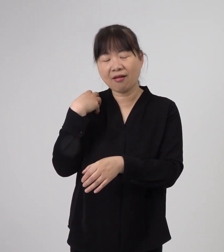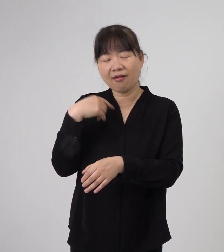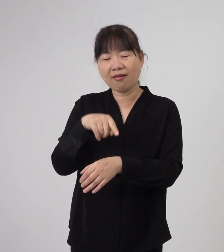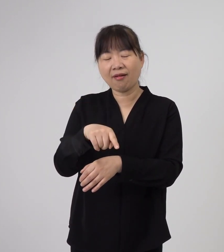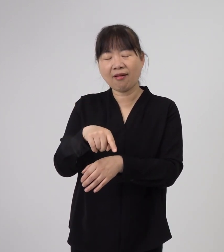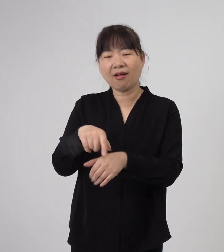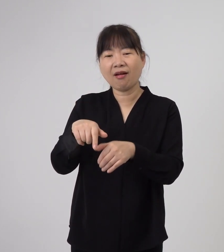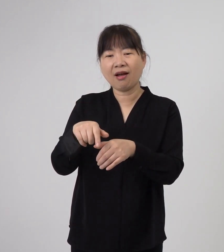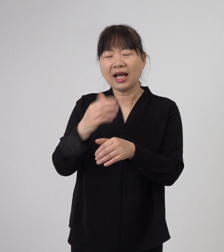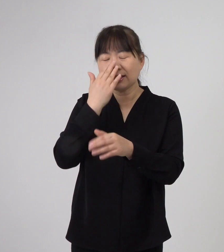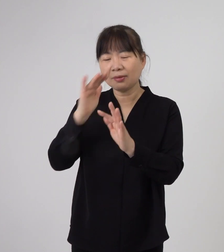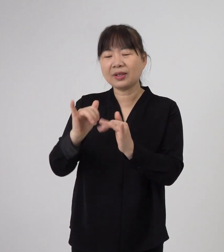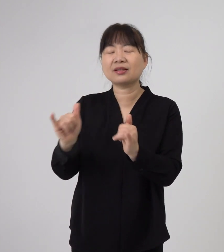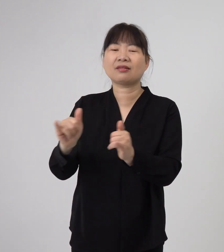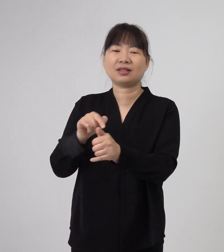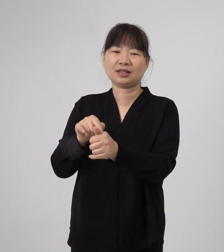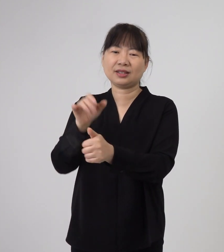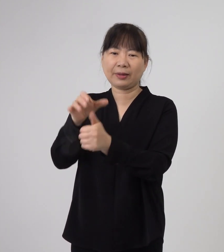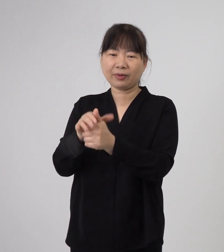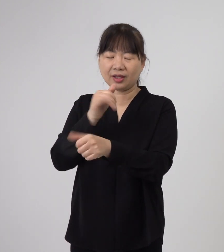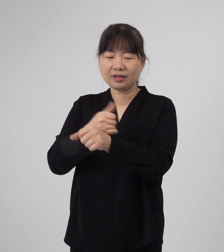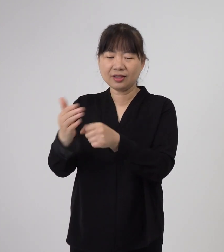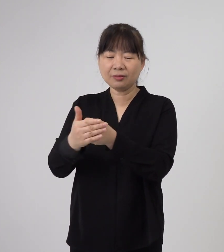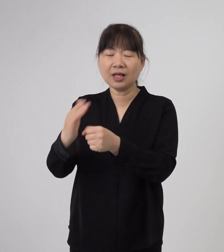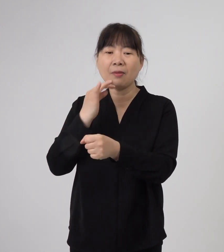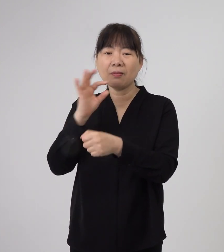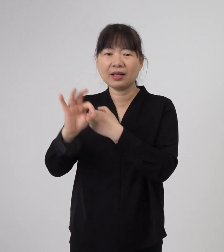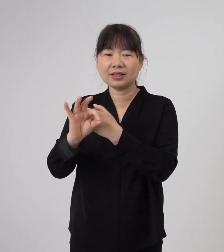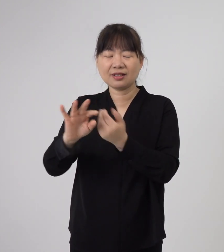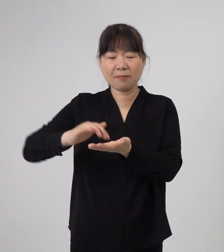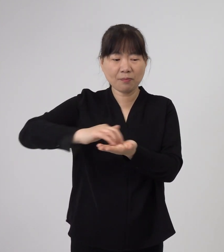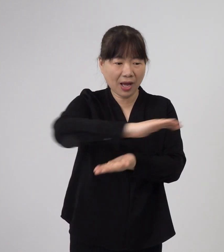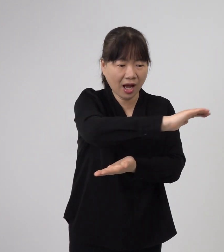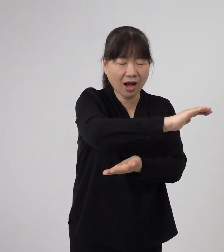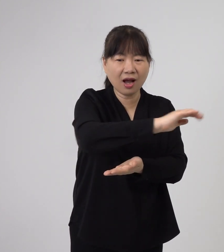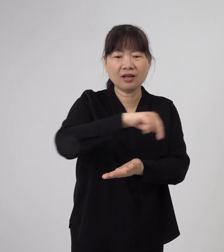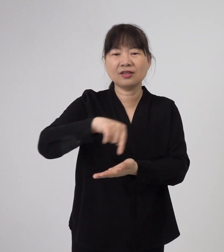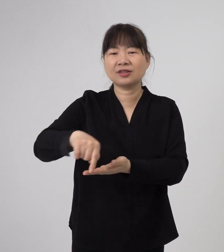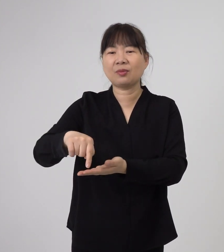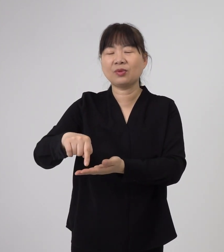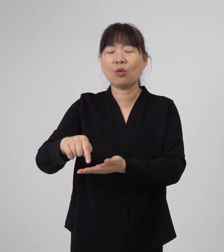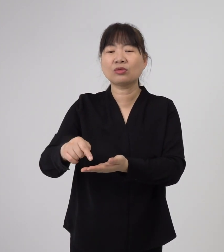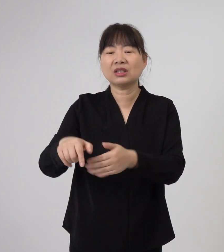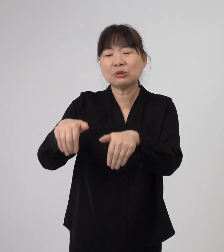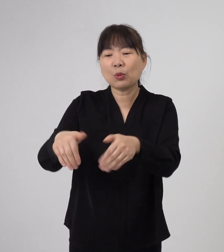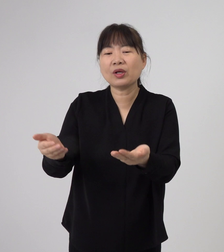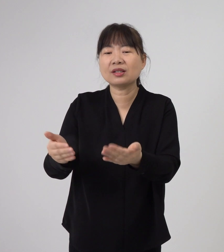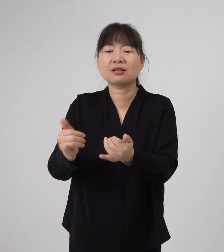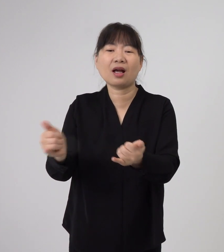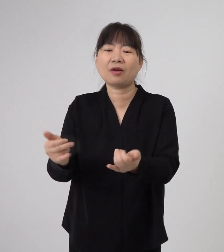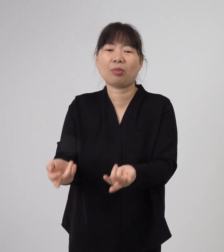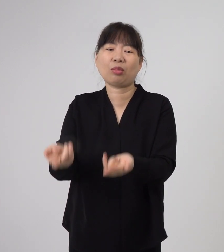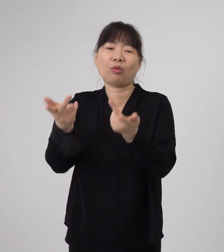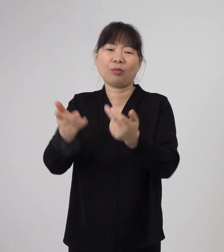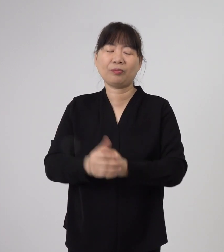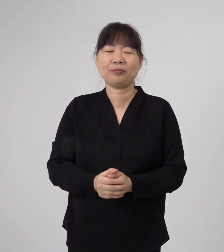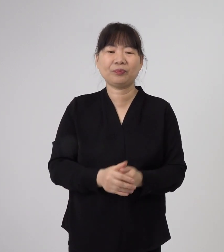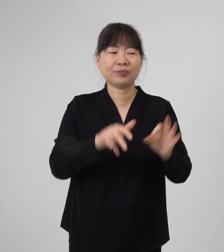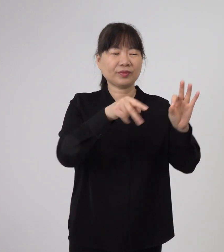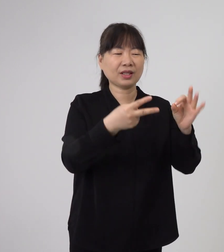때문에 그들이 빠져나가면 국가 경제 지반이 무너지는 거예요. 자, 10절을 한번 같이 읽어볼까요? 그 얘기를 합니다.